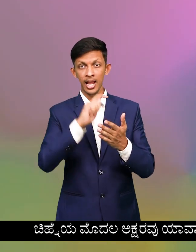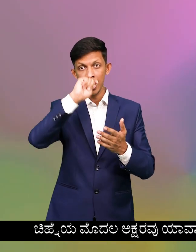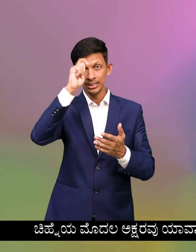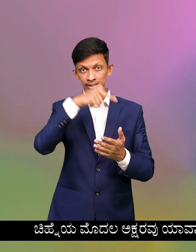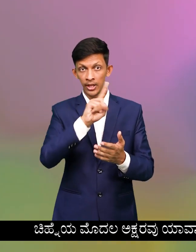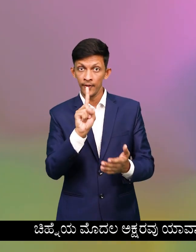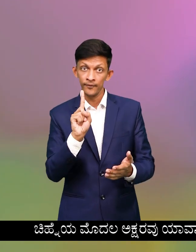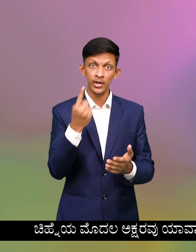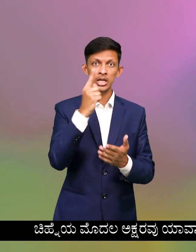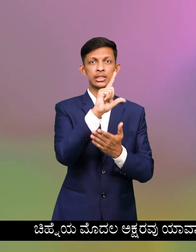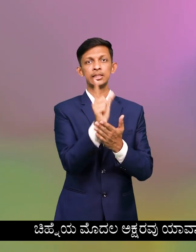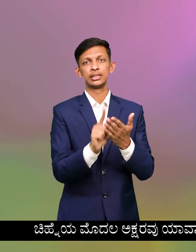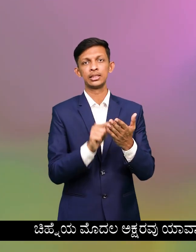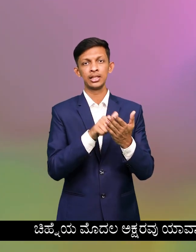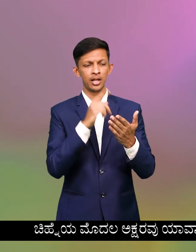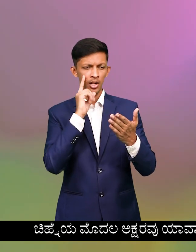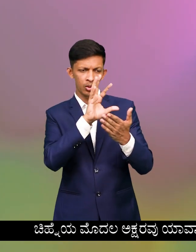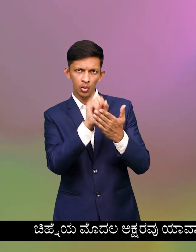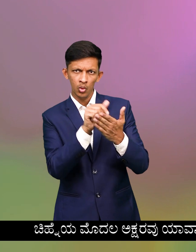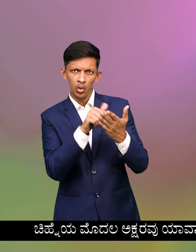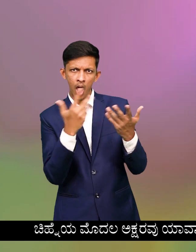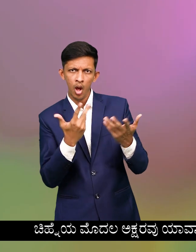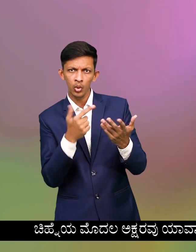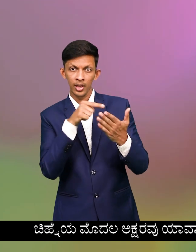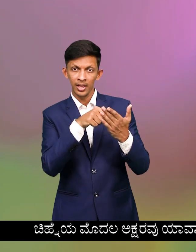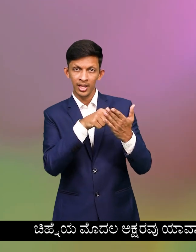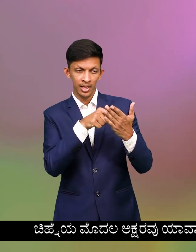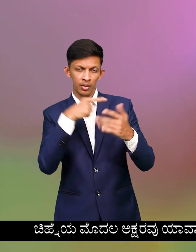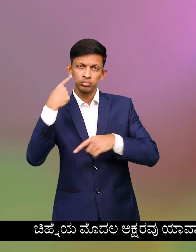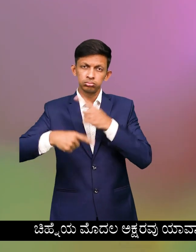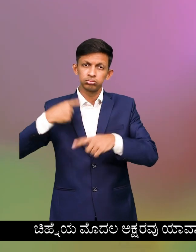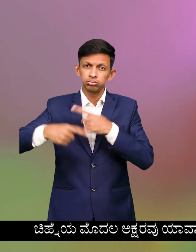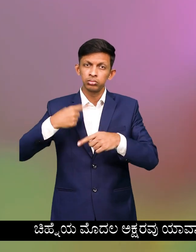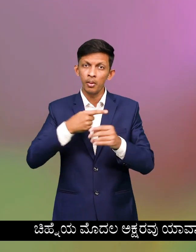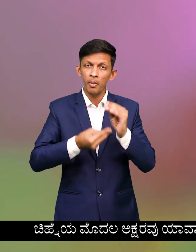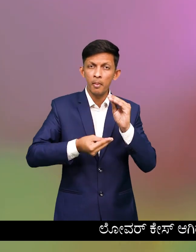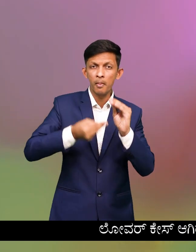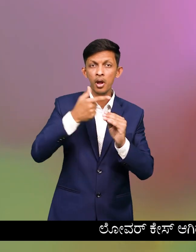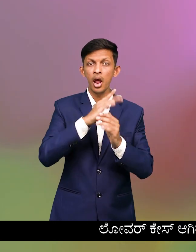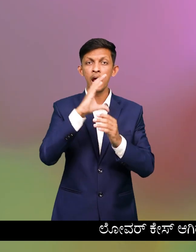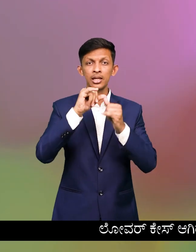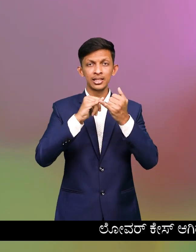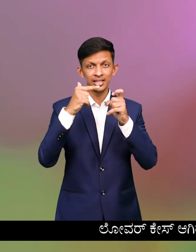ಯಾವಾಗಲೂ ದೊಡ್ಡಕ್ಷರವಾಗಿರುತ್ತದೆ ಮತ್ತು ಎರಡನೆಯ ಅಕ್ಷರವು ಯಾವಾಗಲೂ ಲೋವರ್ ಕೇಸ್